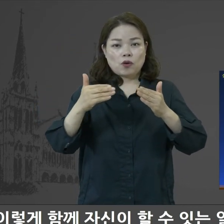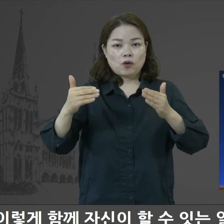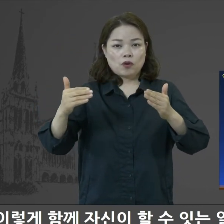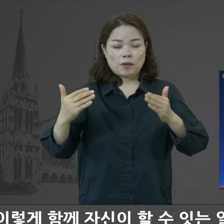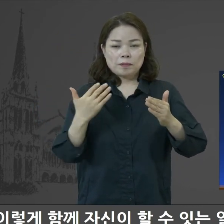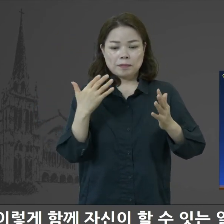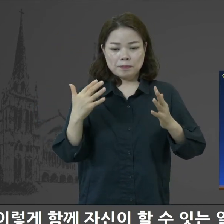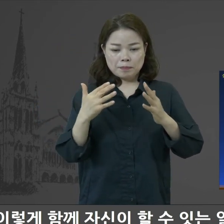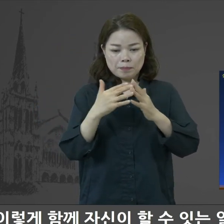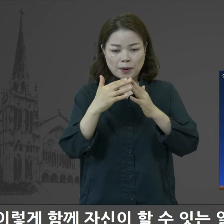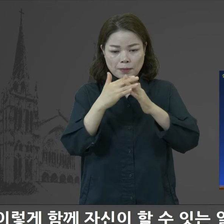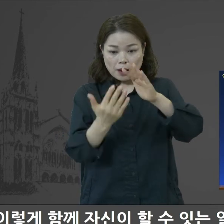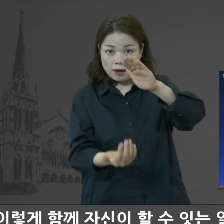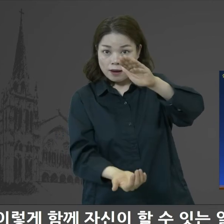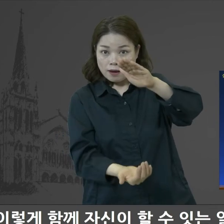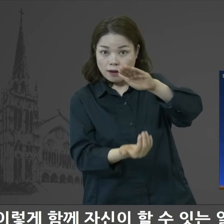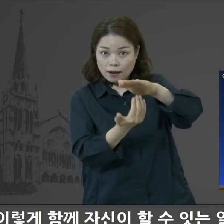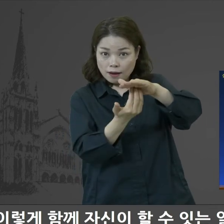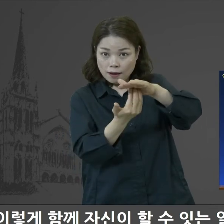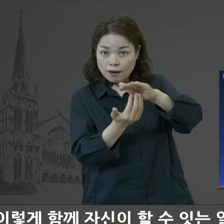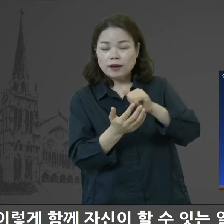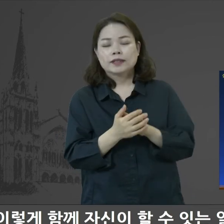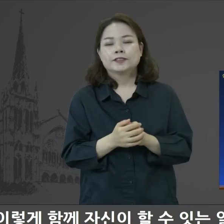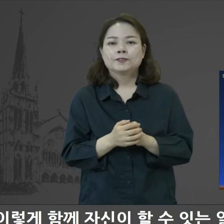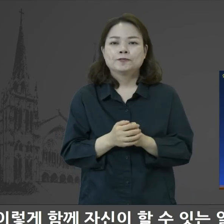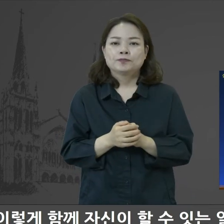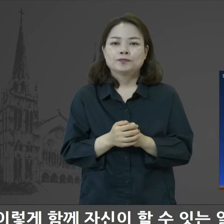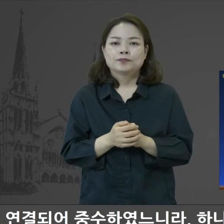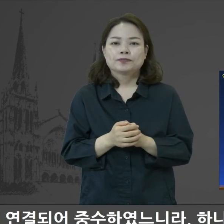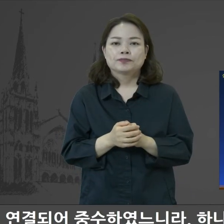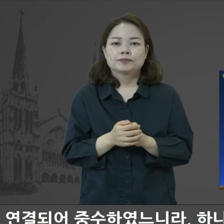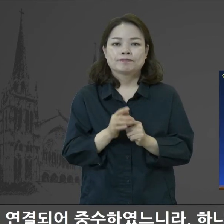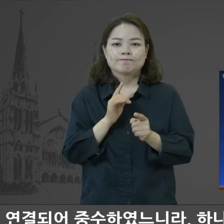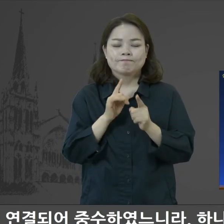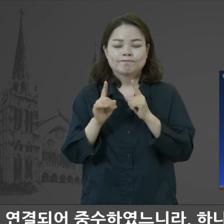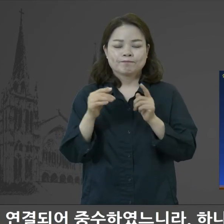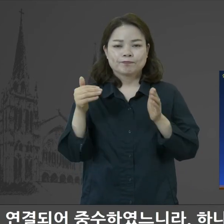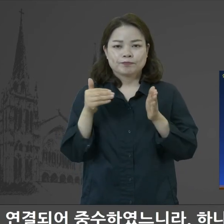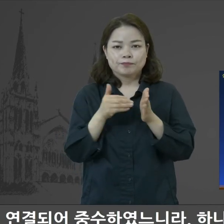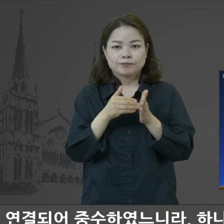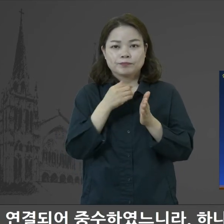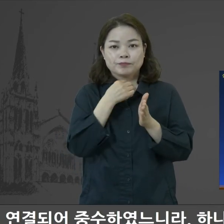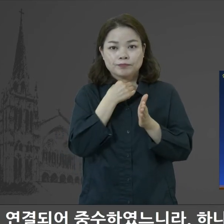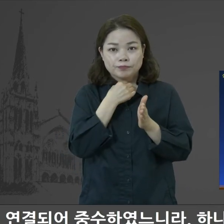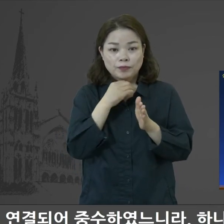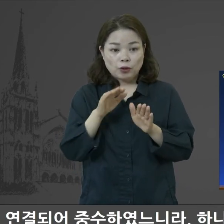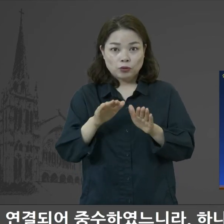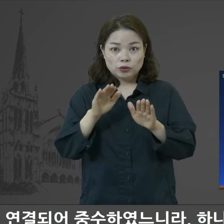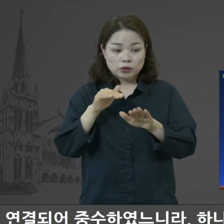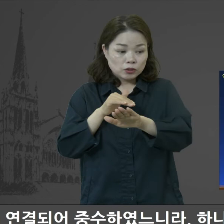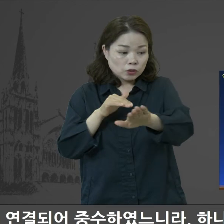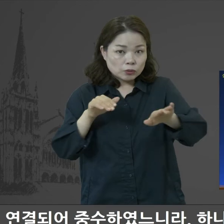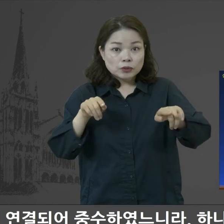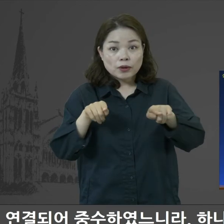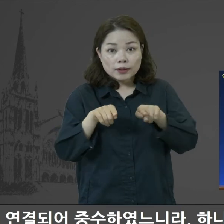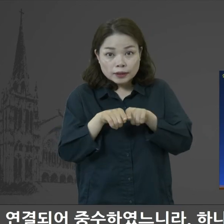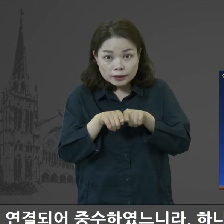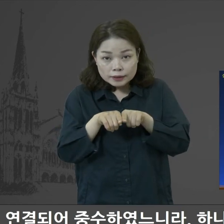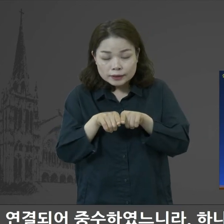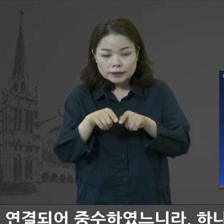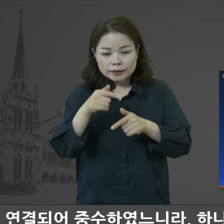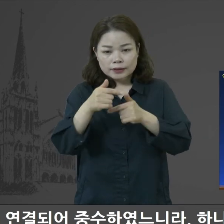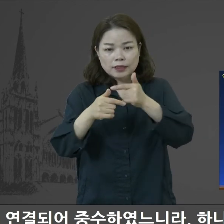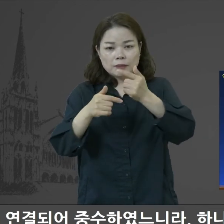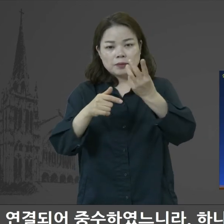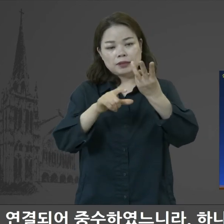역사가 일어나게 됩니다. 이제 말씀을 맺기를 원하는데 오늘 여러분들과 함께